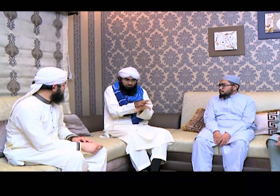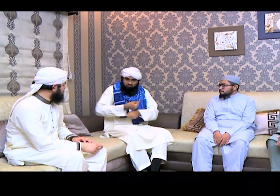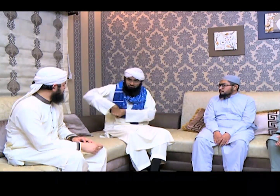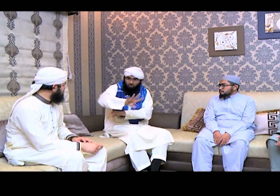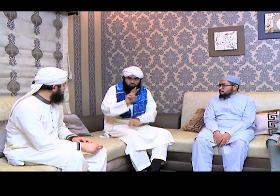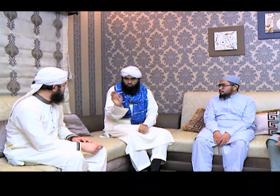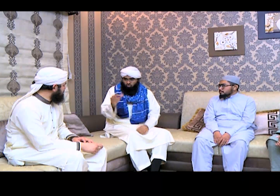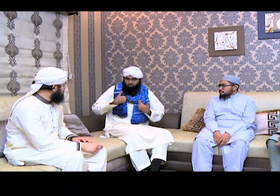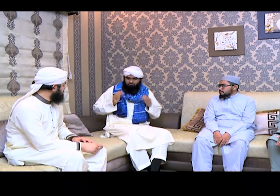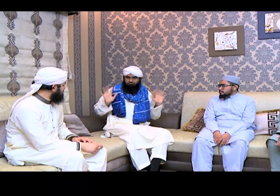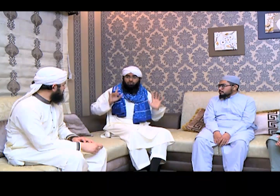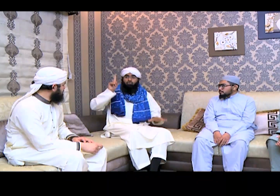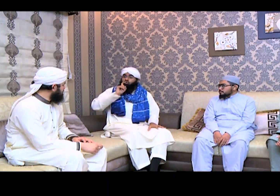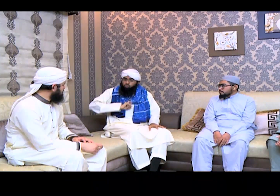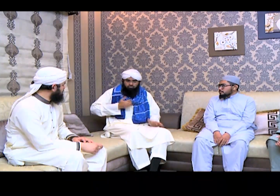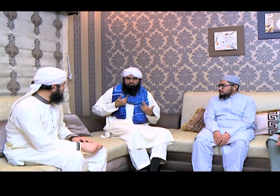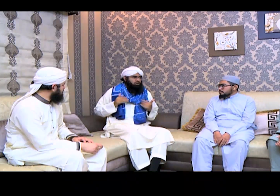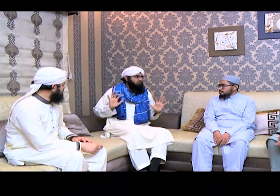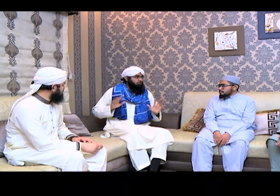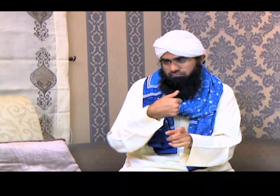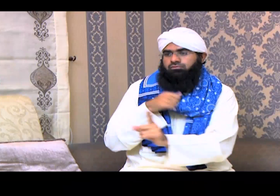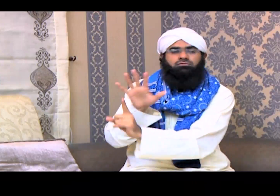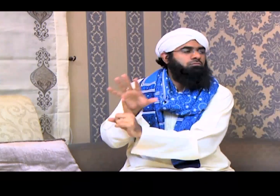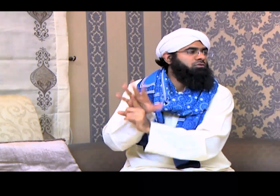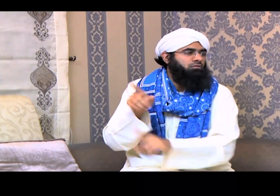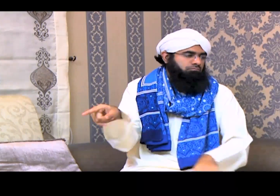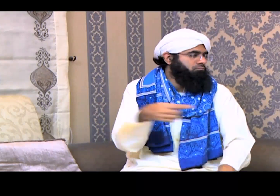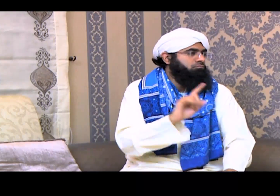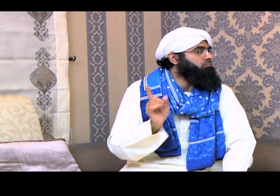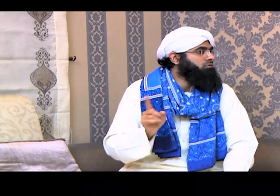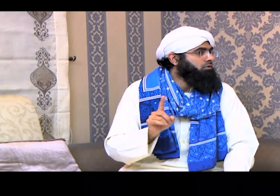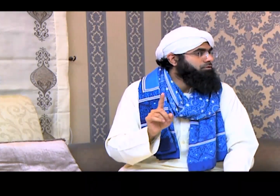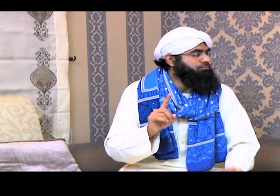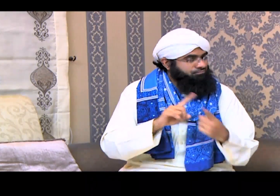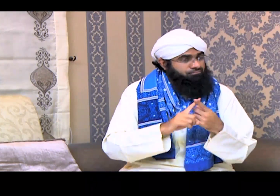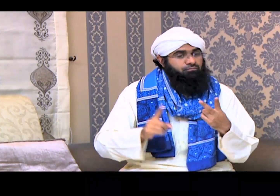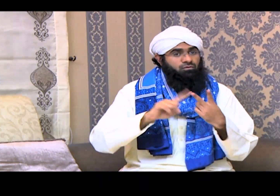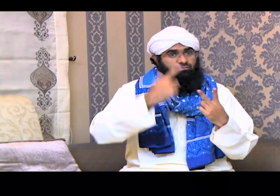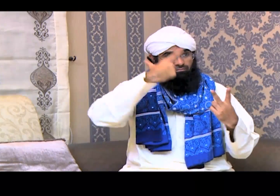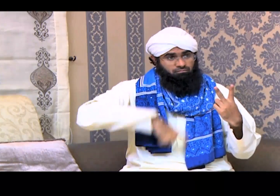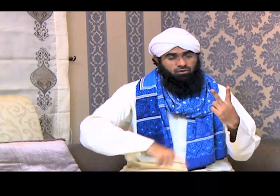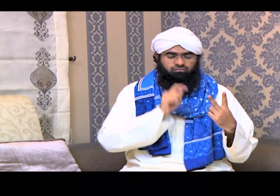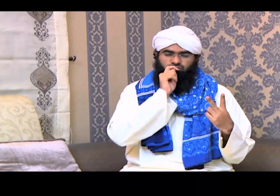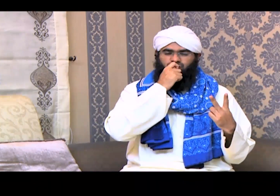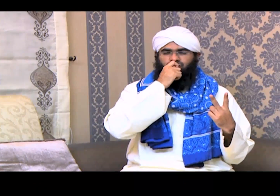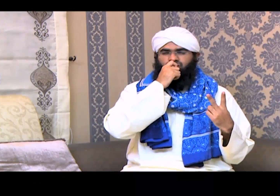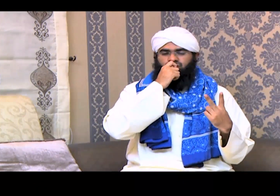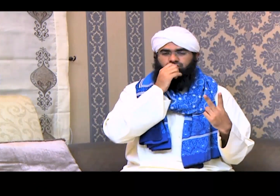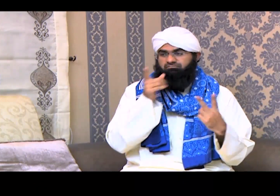رہے اور شکار کرنے والوں کو منع کرتے تھے۔ 1/3 ایسے افراد تھے جو خود خاموش رہتے اور دوسروں کو منع نہ کرتے